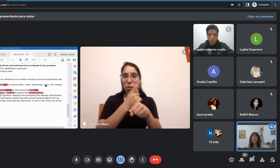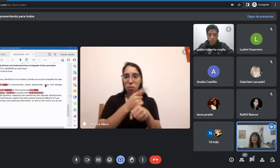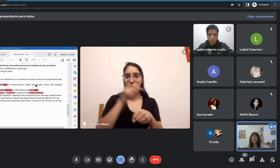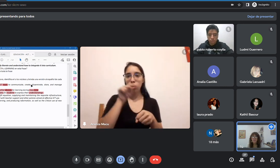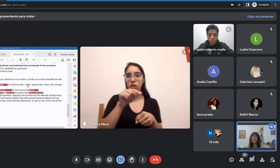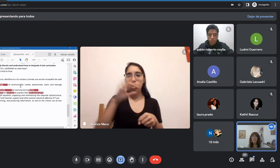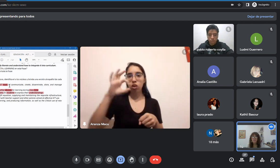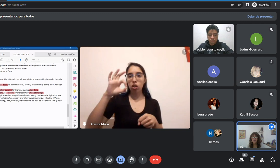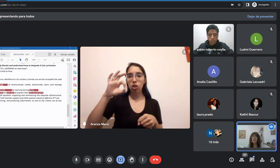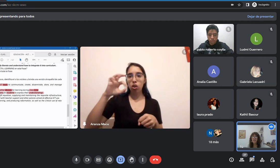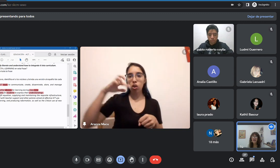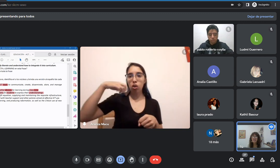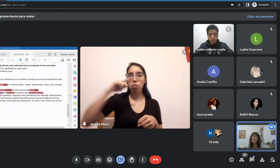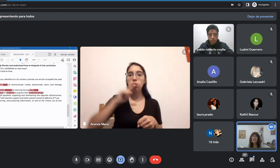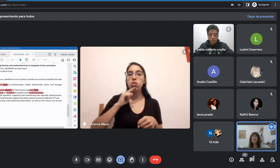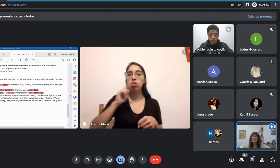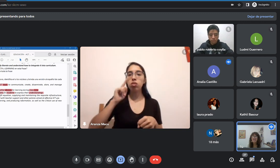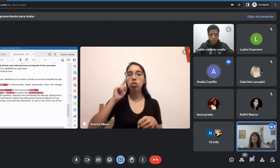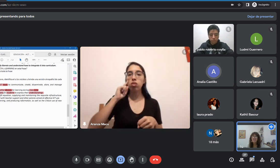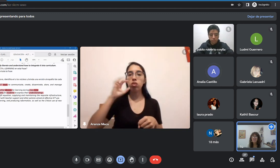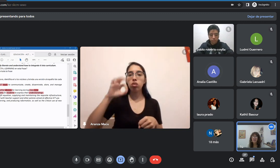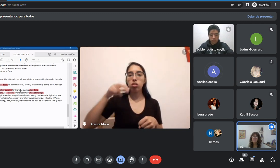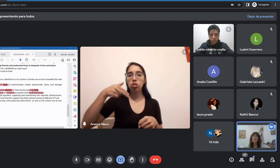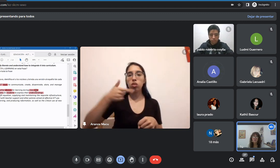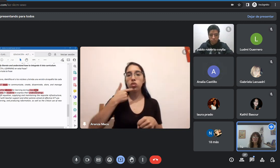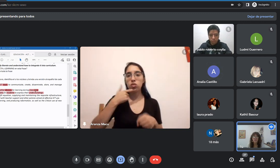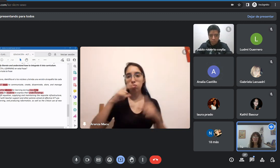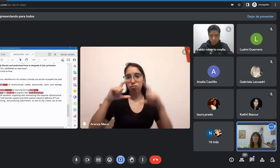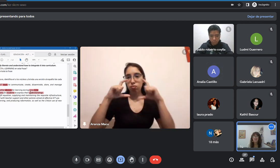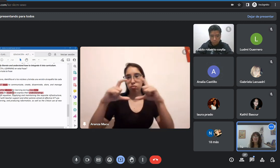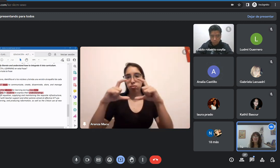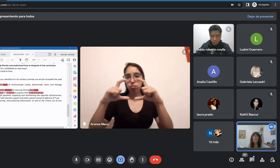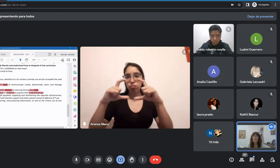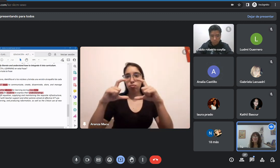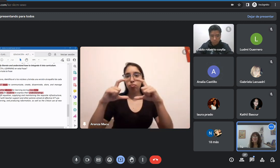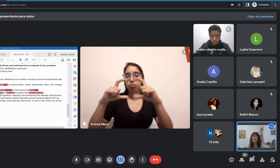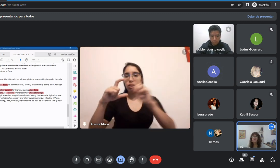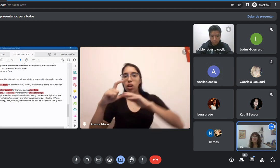la preposición. Antes, ¿qué clase de palabras son? Dijimos.